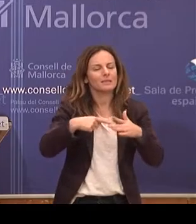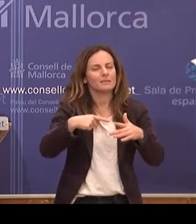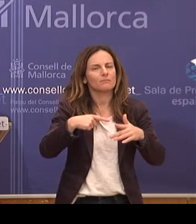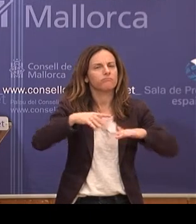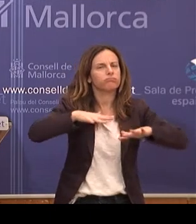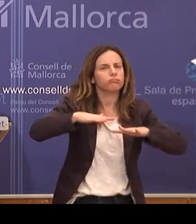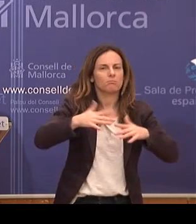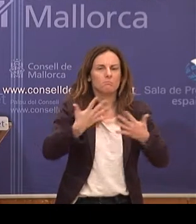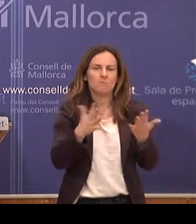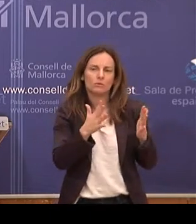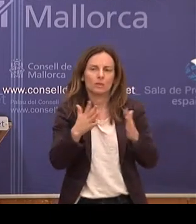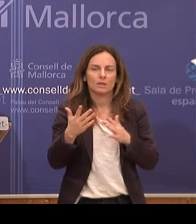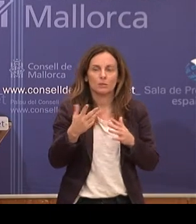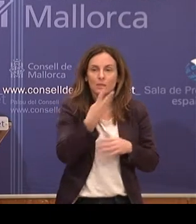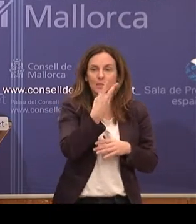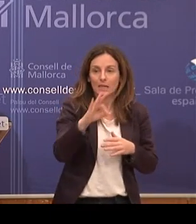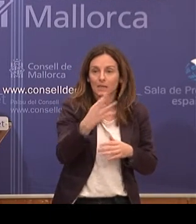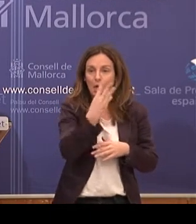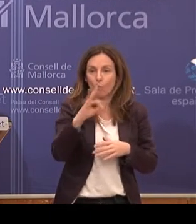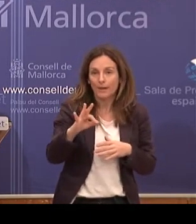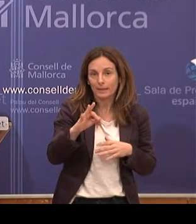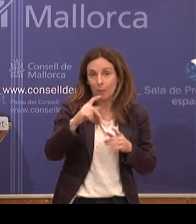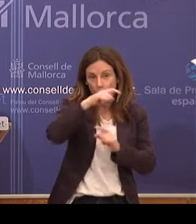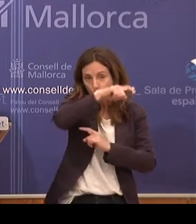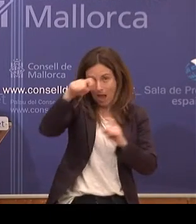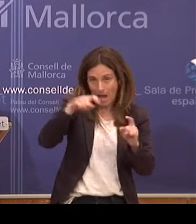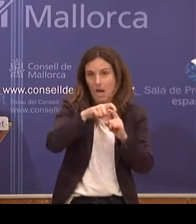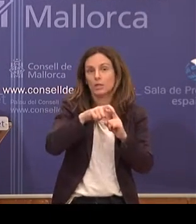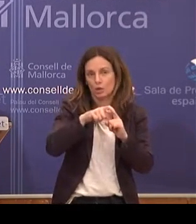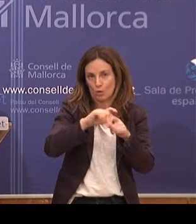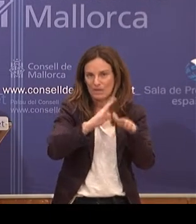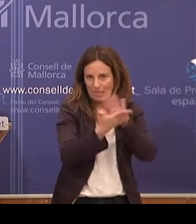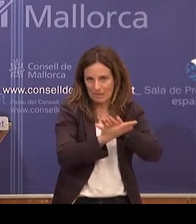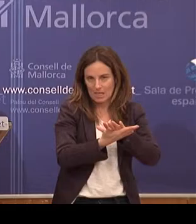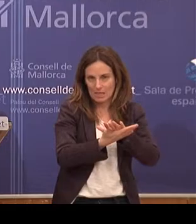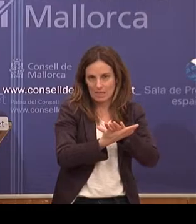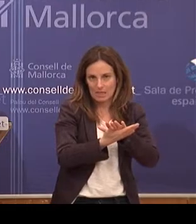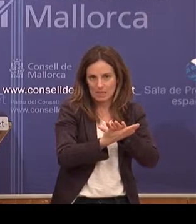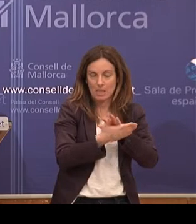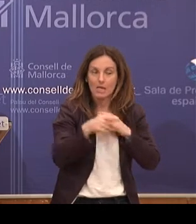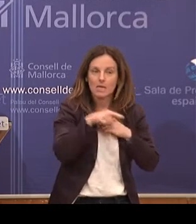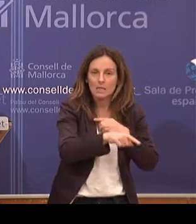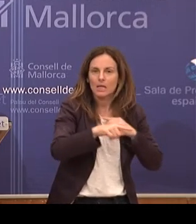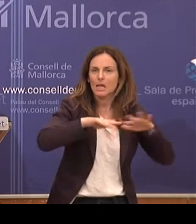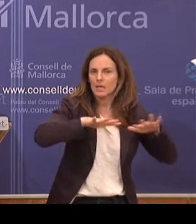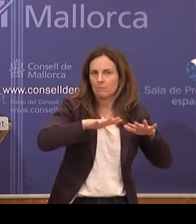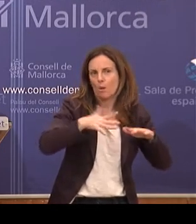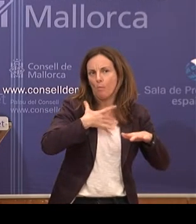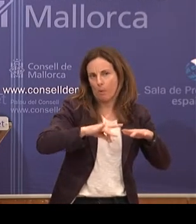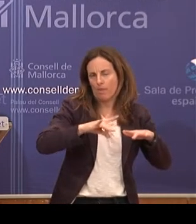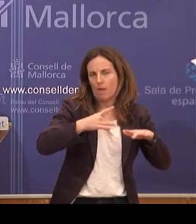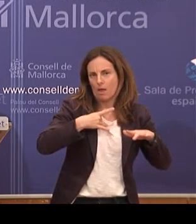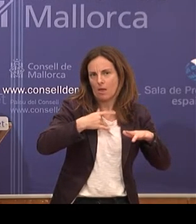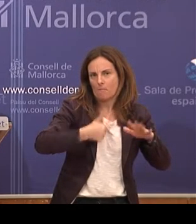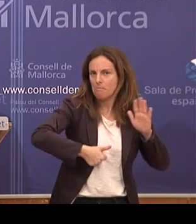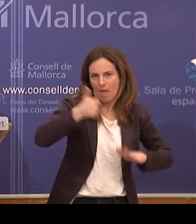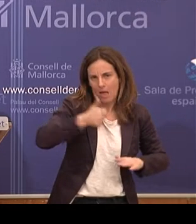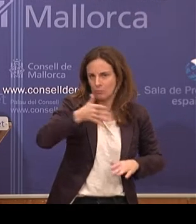personal jurídic, el cos de juristes de la agència i en aquest sentit ja el que hem previst és per una banda